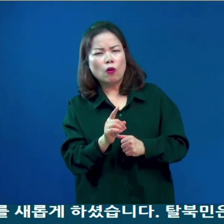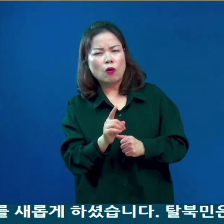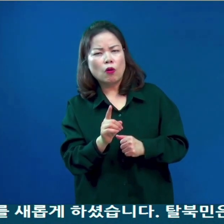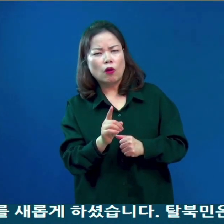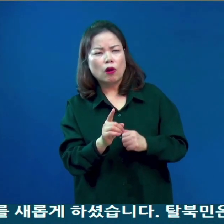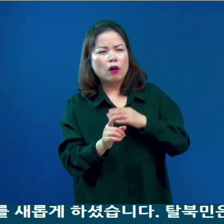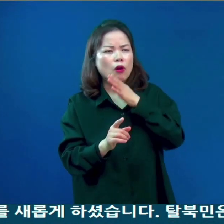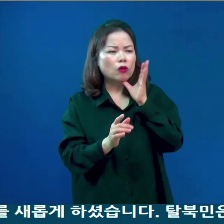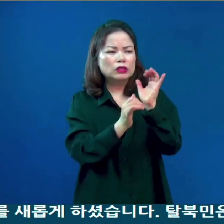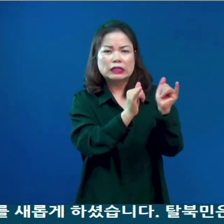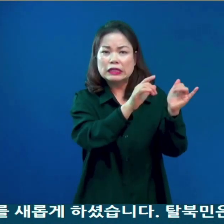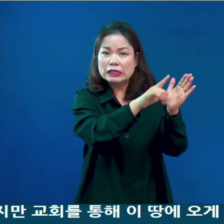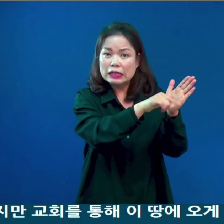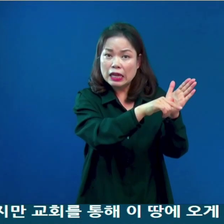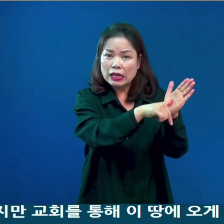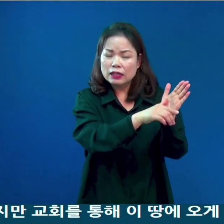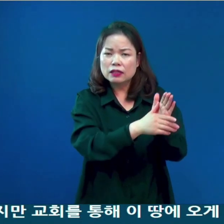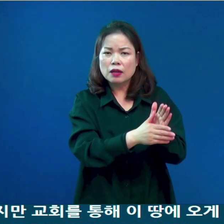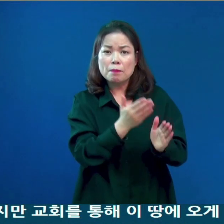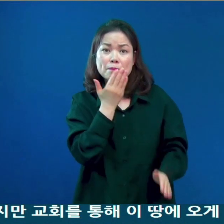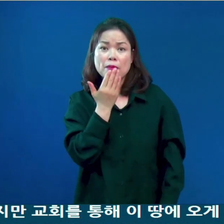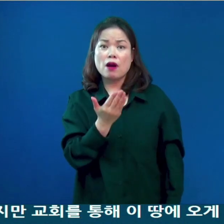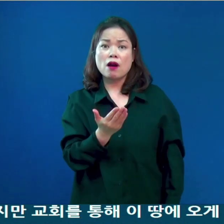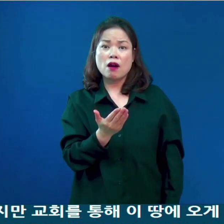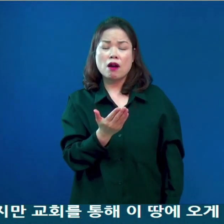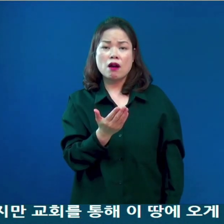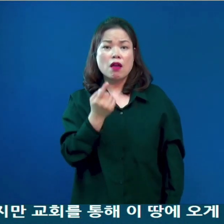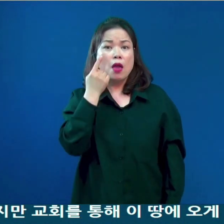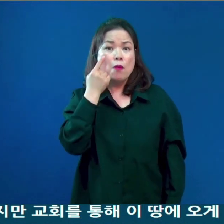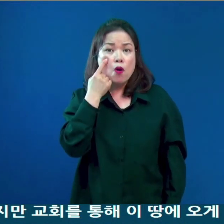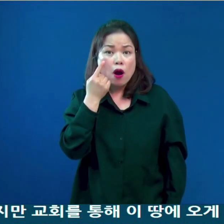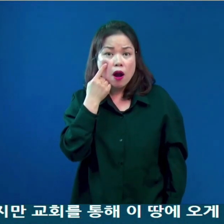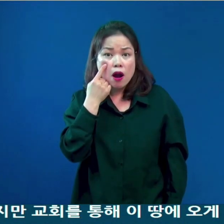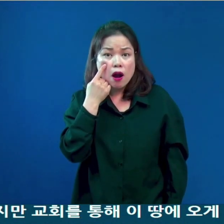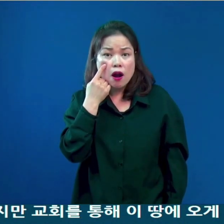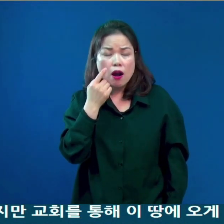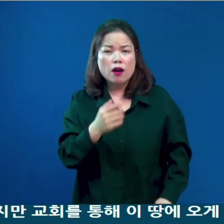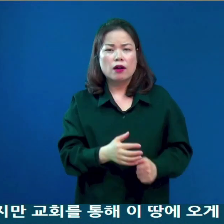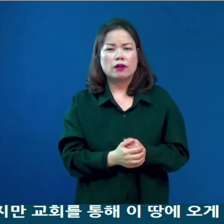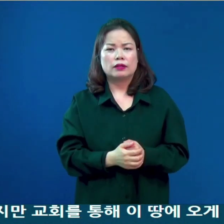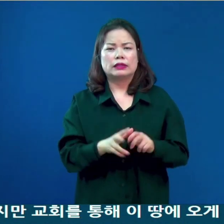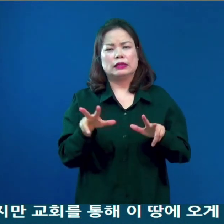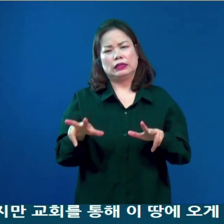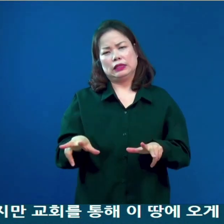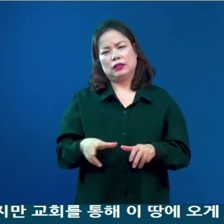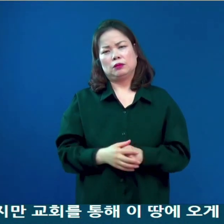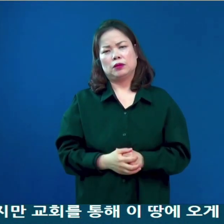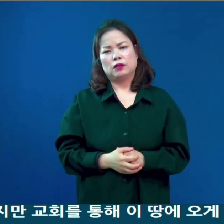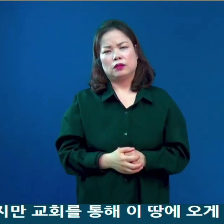어르신 세대 때는 할 수 있다, 해보자였습니다. 지금은